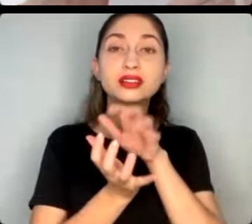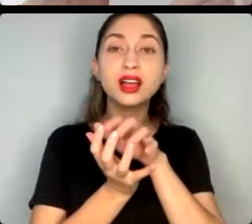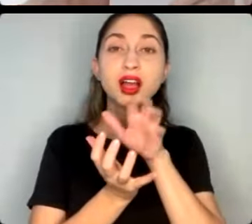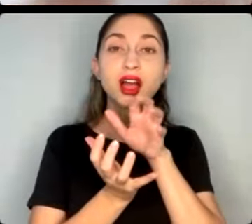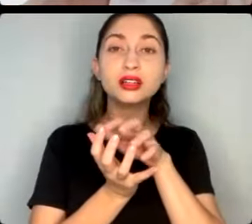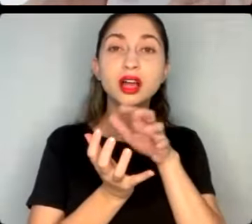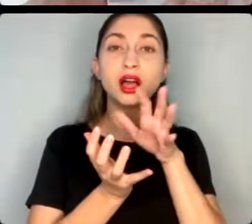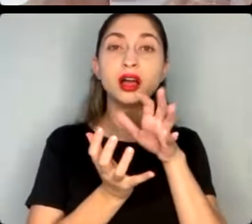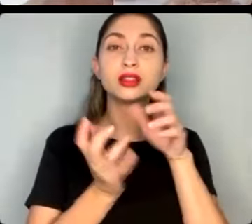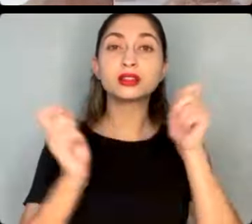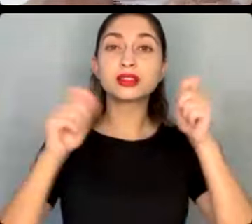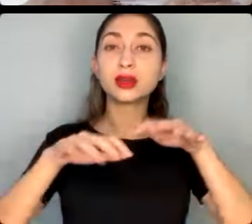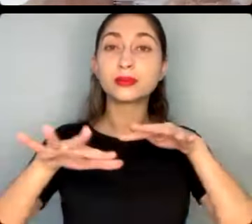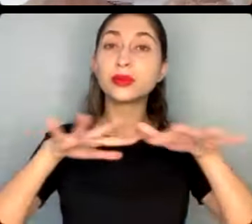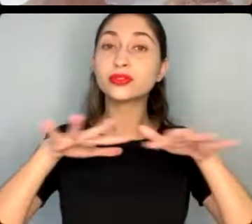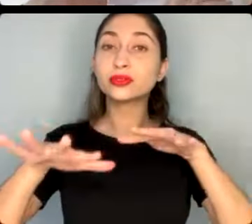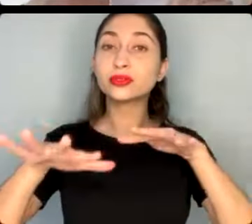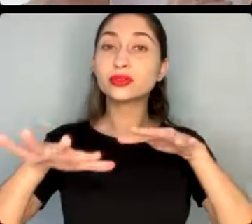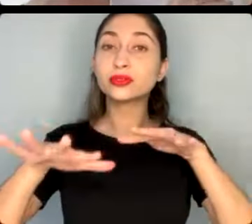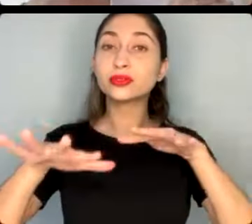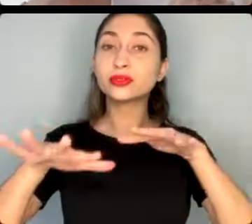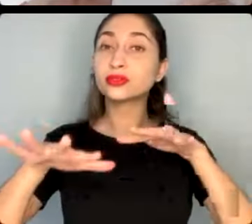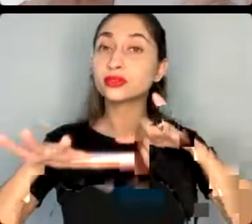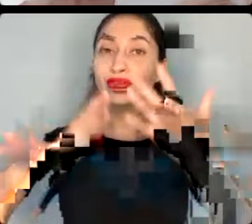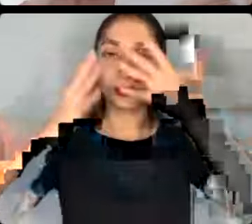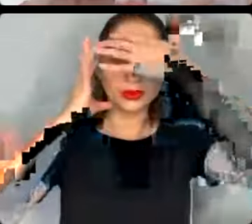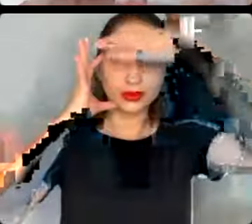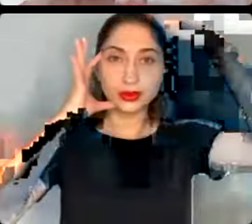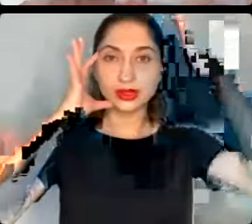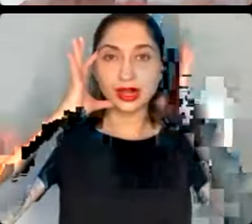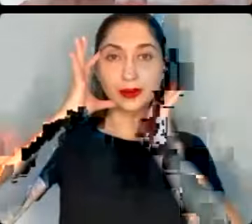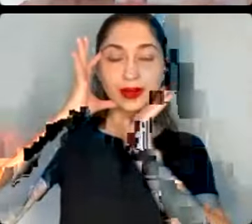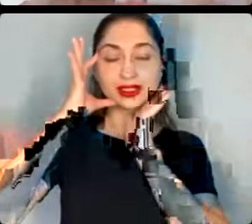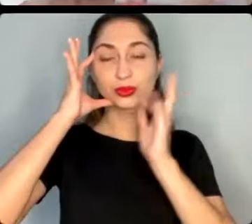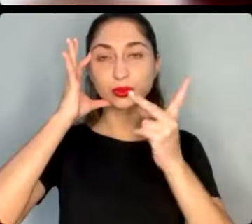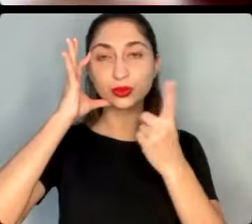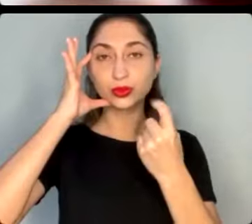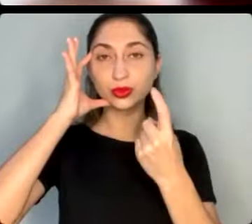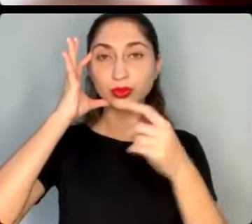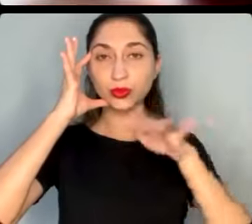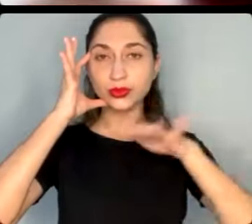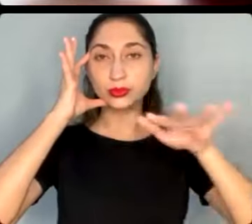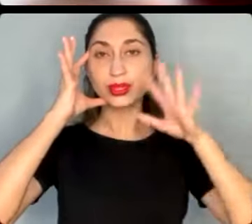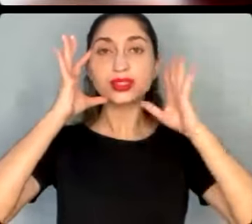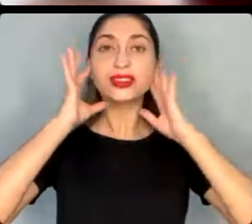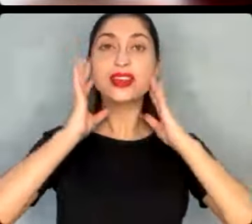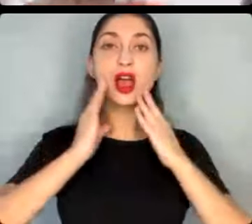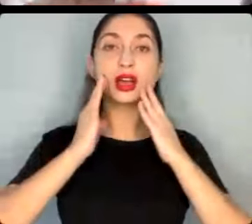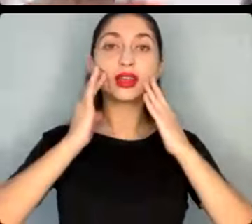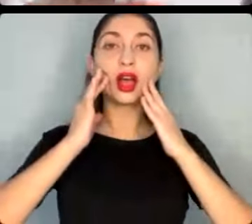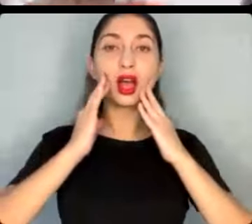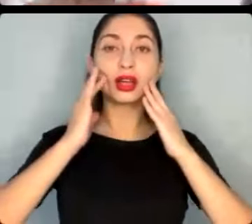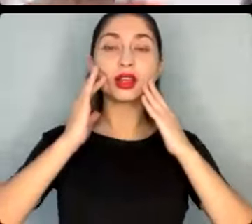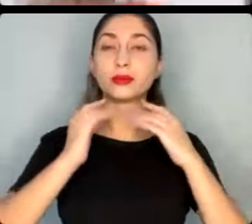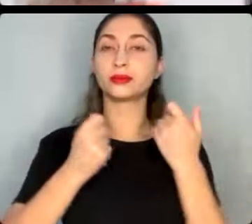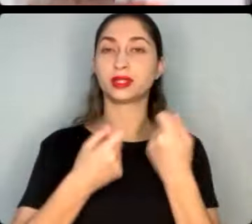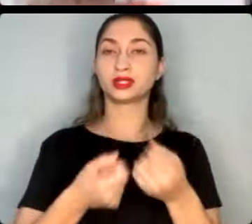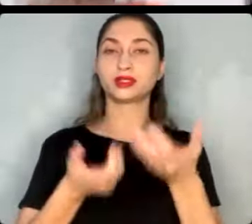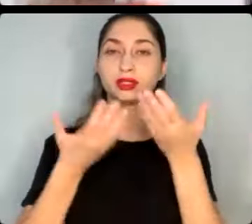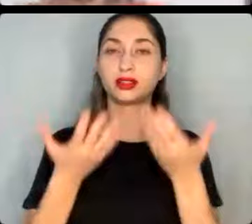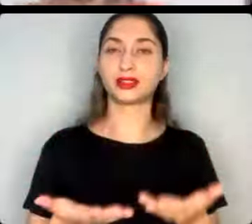móvel, a articulação temporomandibular. Então, é preciso ter uma certa liberdade, uma certa